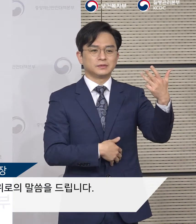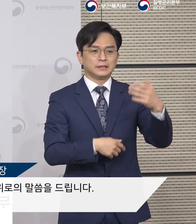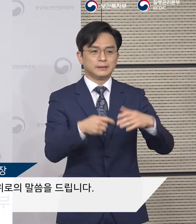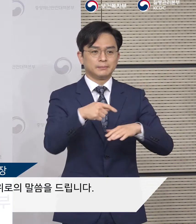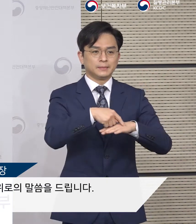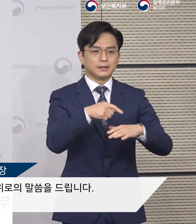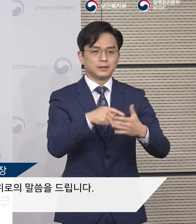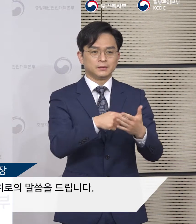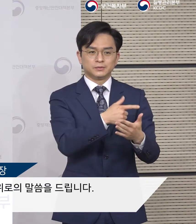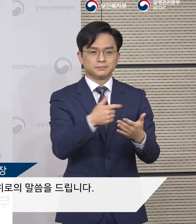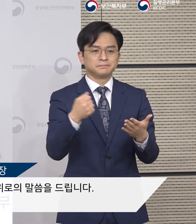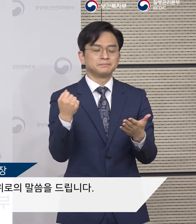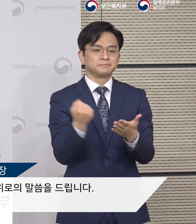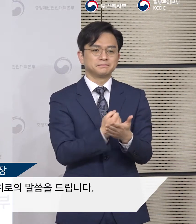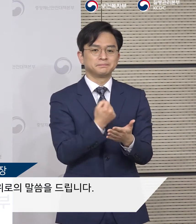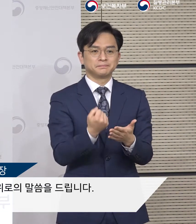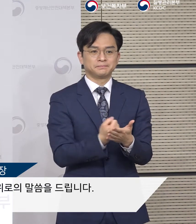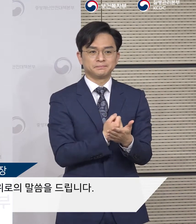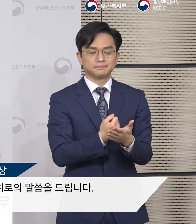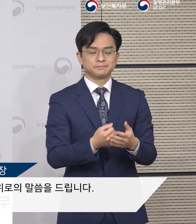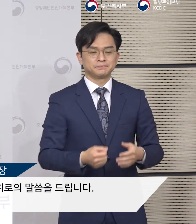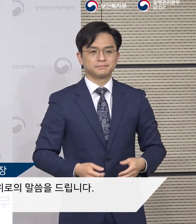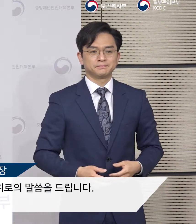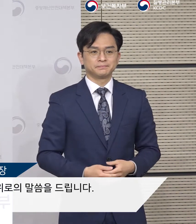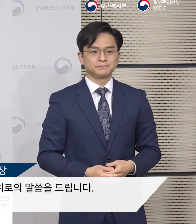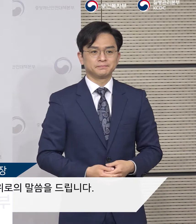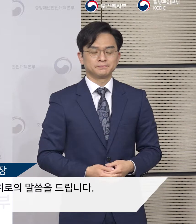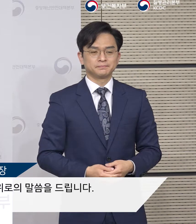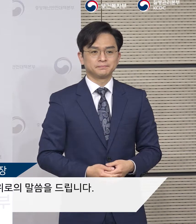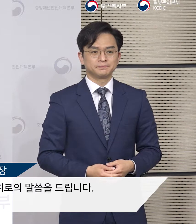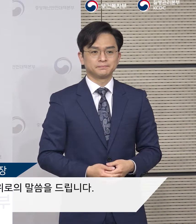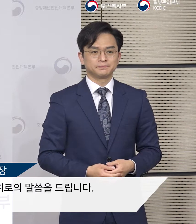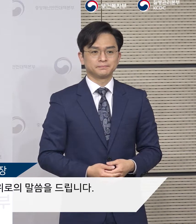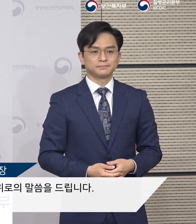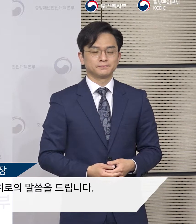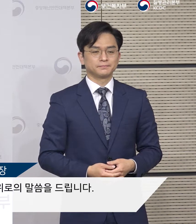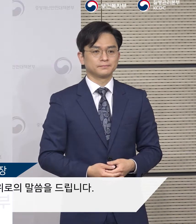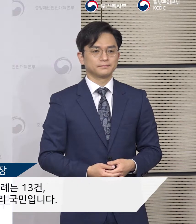고인들의 명복을 빌고 유가족분들께 심심한 위로의 말씀을 드립니다.